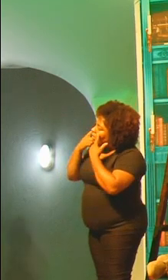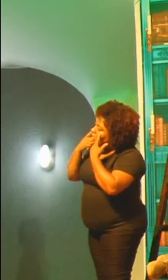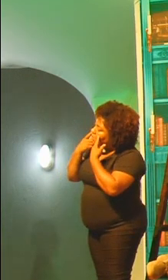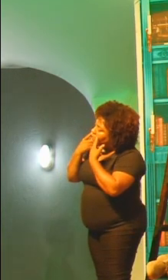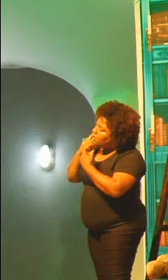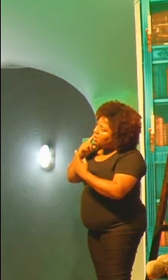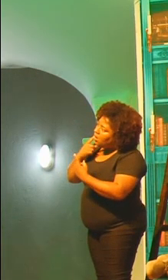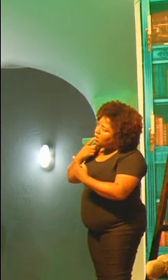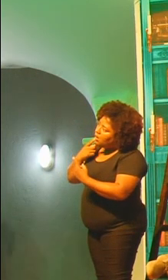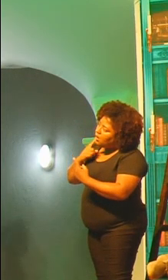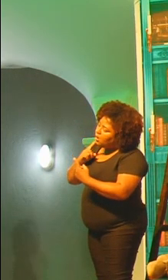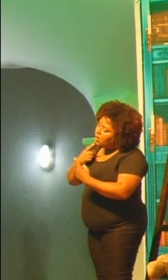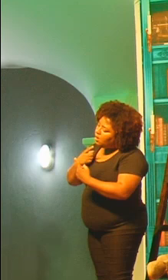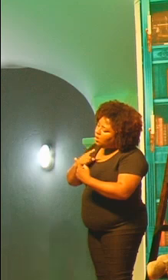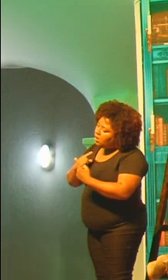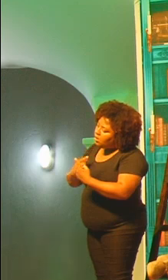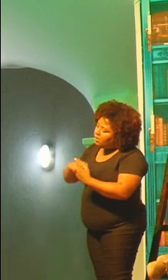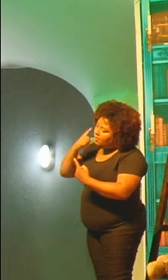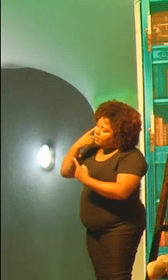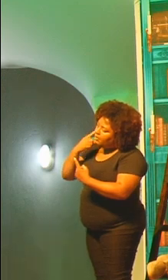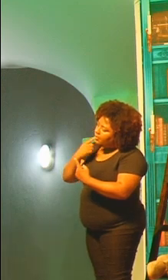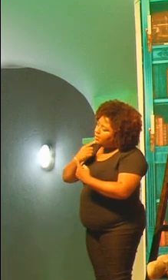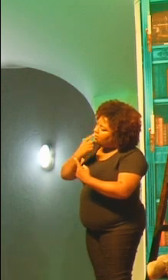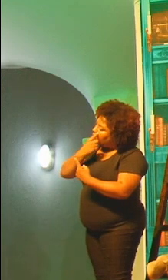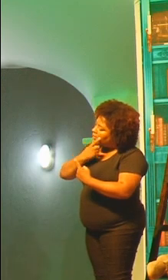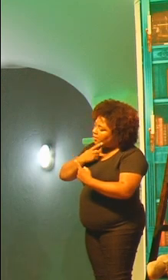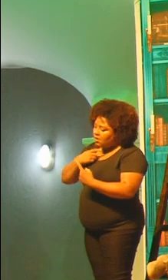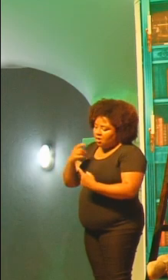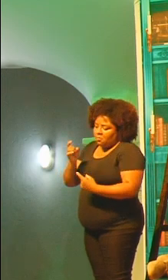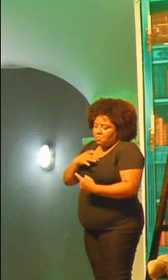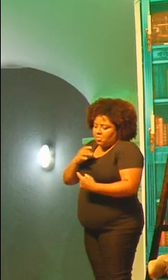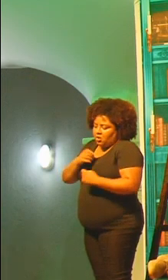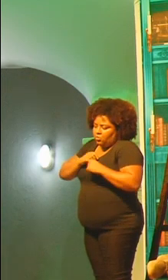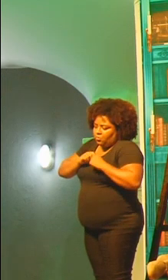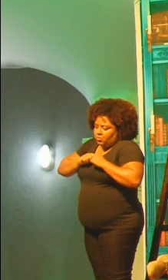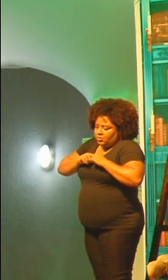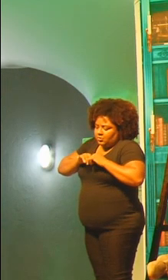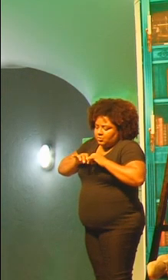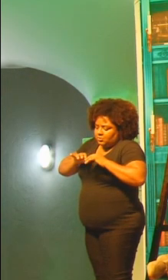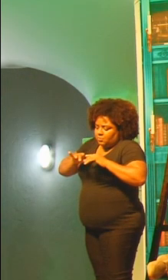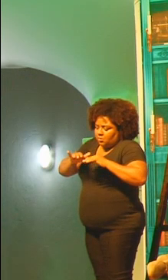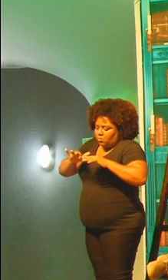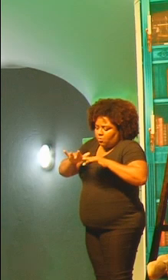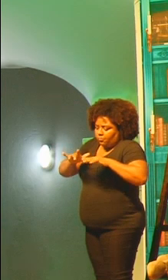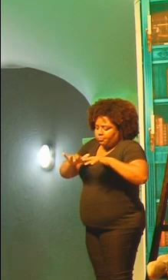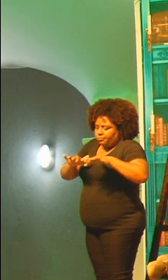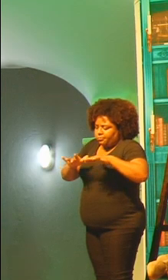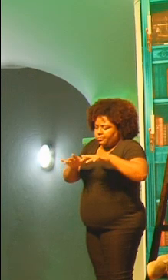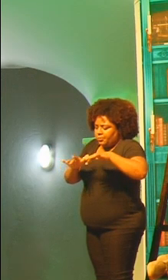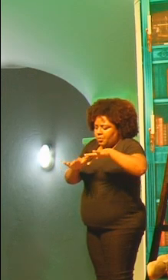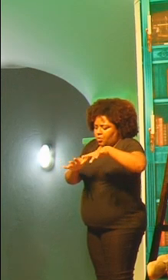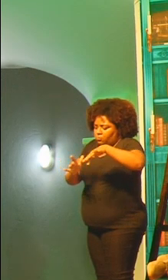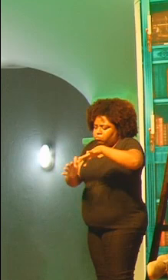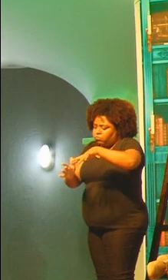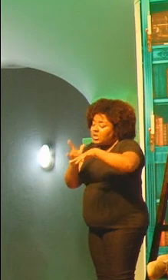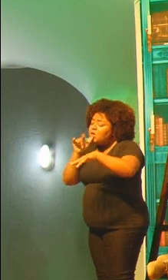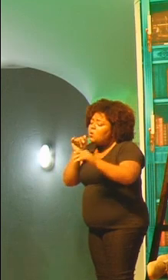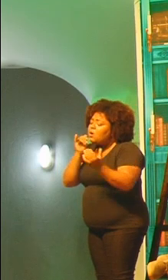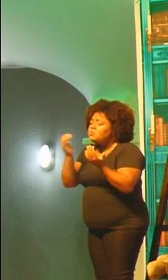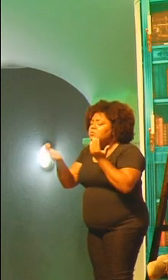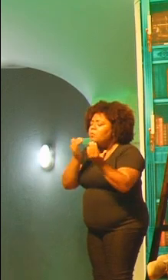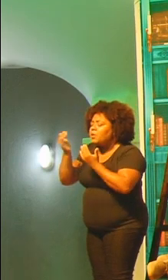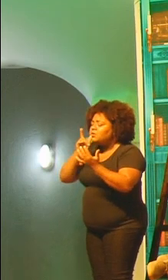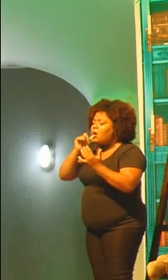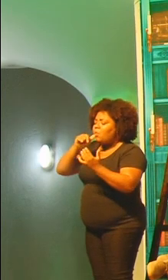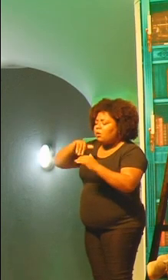rosto, que nasceu o medo que iria chegar até nós. O medo seguiu sua jornada, como as águas de um rio fazendo o